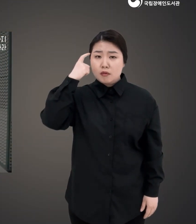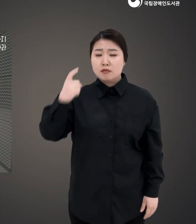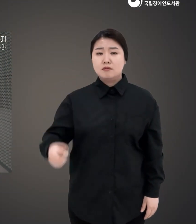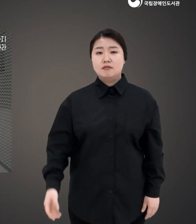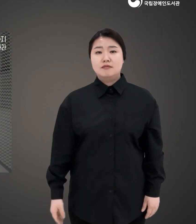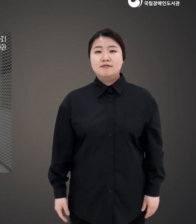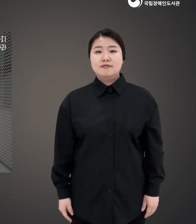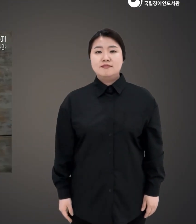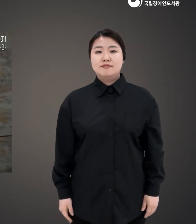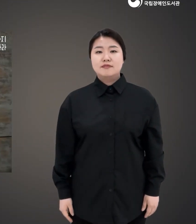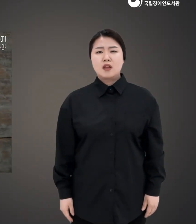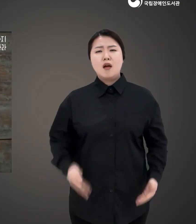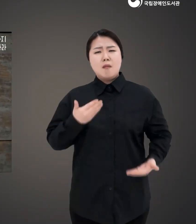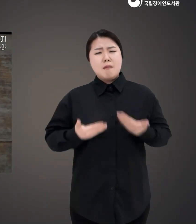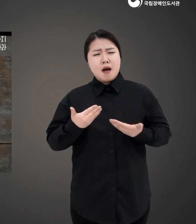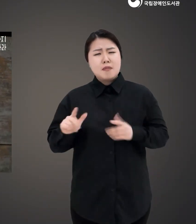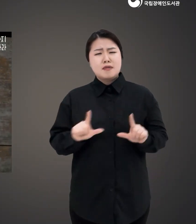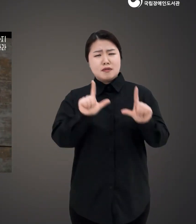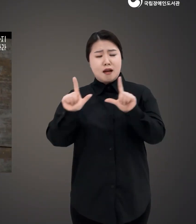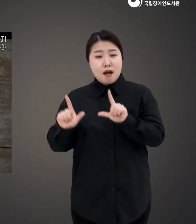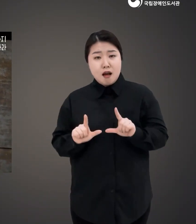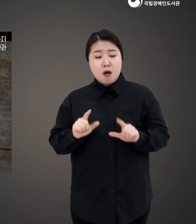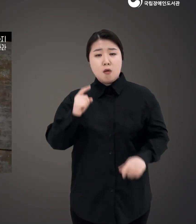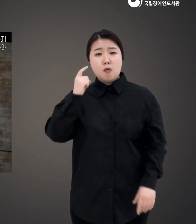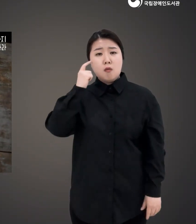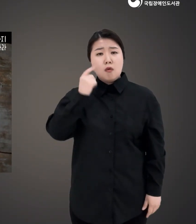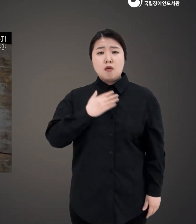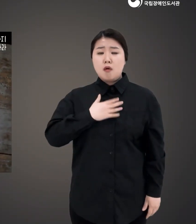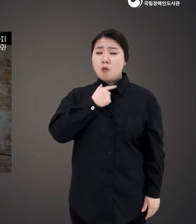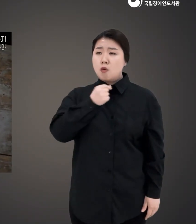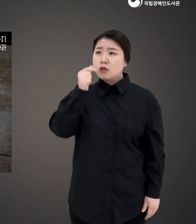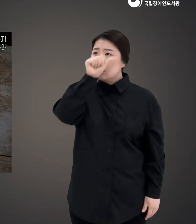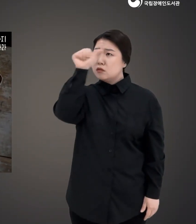힘들어질까? 바쁘게 살아가는데도